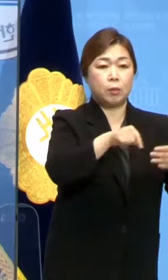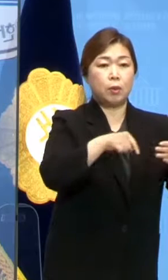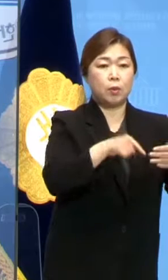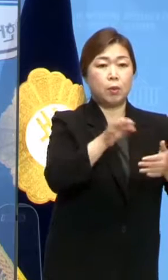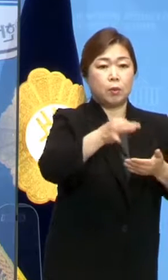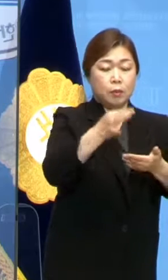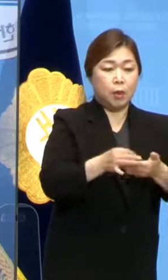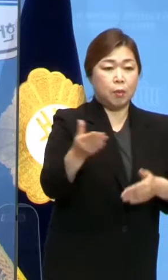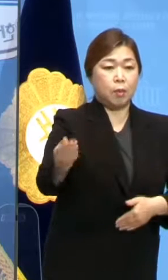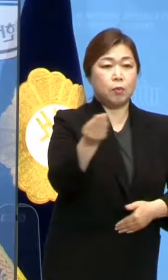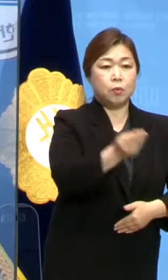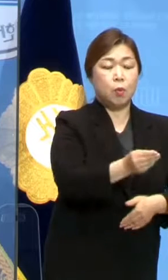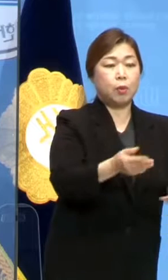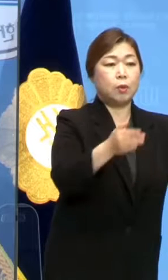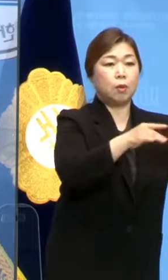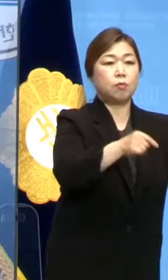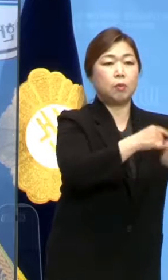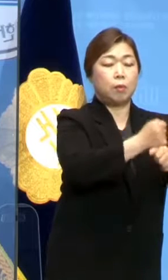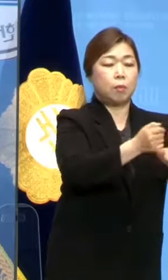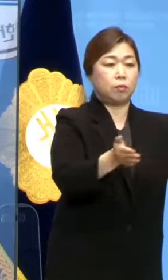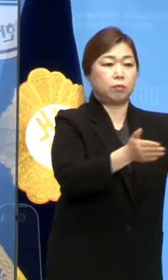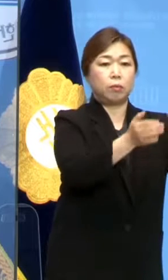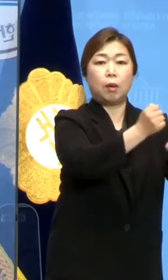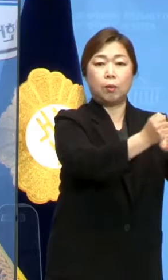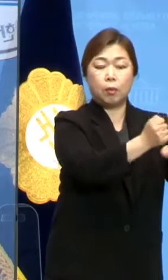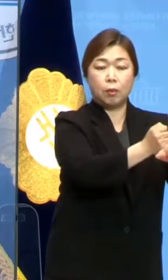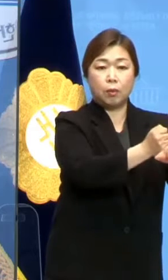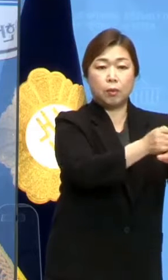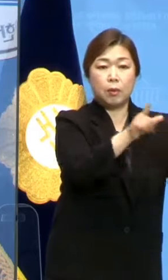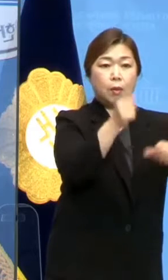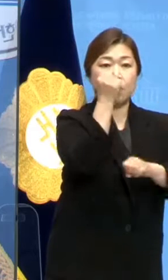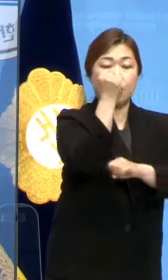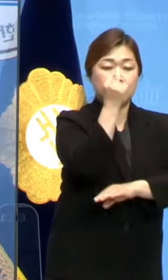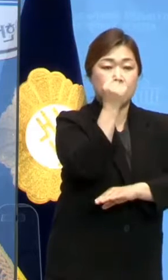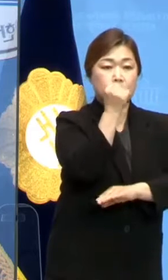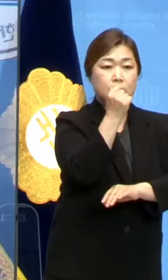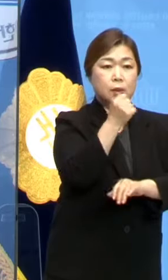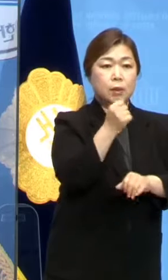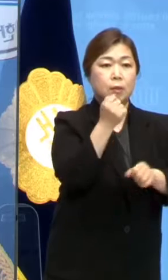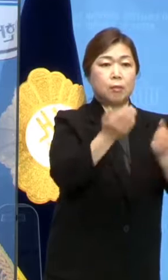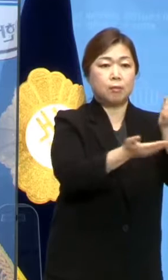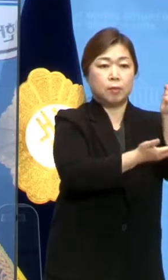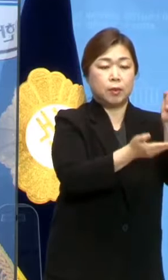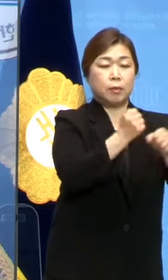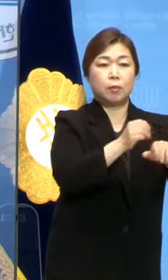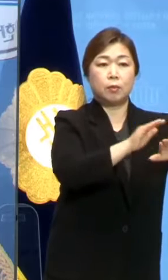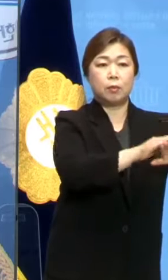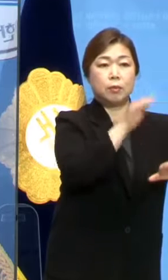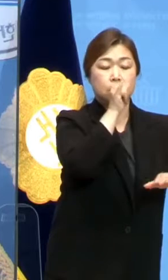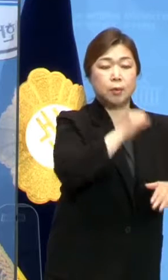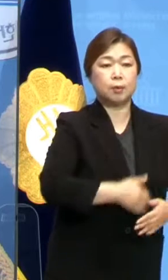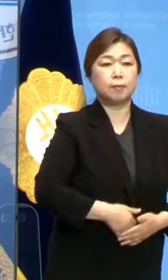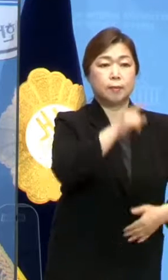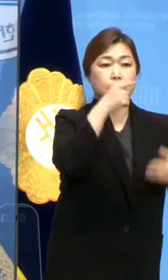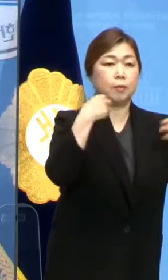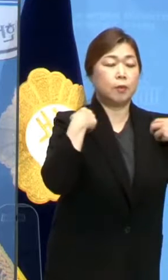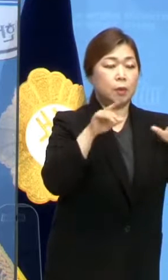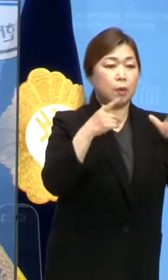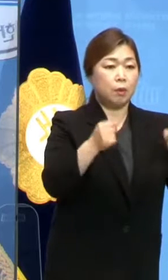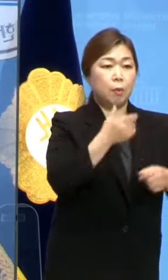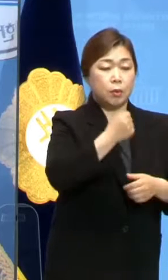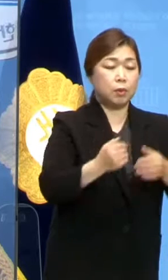빌려주며 기관을 운영하고 유도하며 사회복지의 근간을 흔들어 왔다 정부는 이렇게